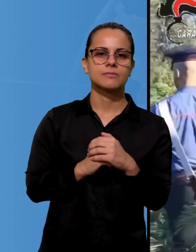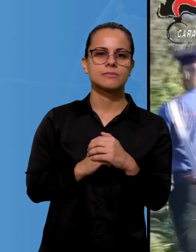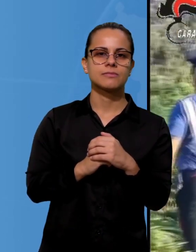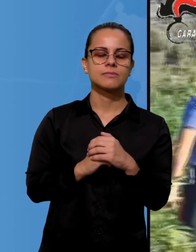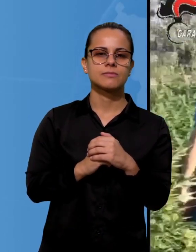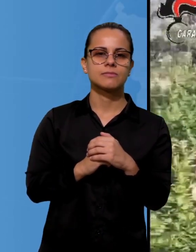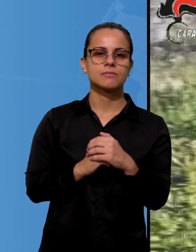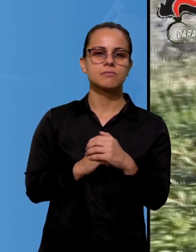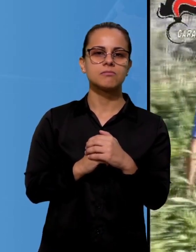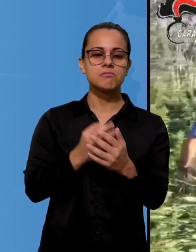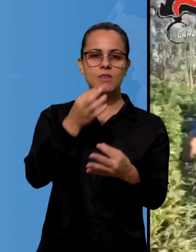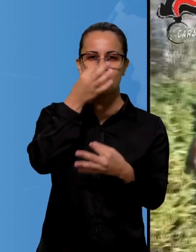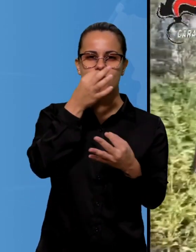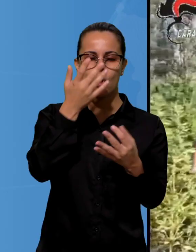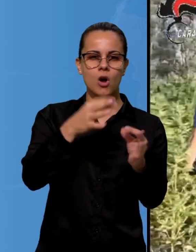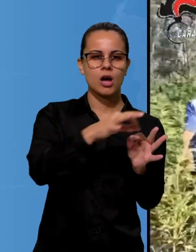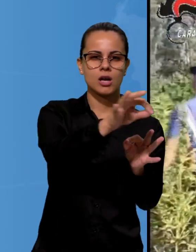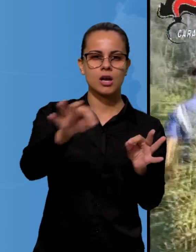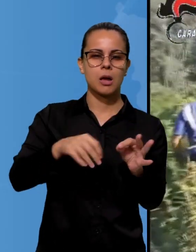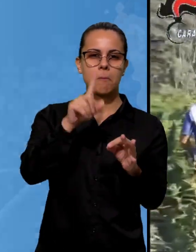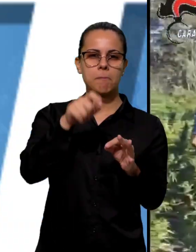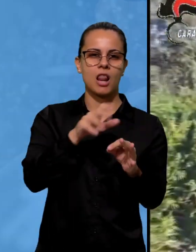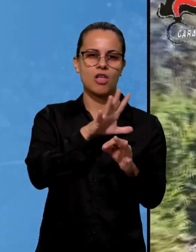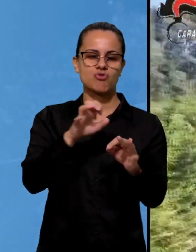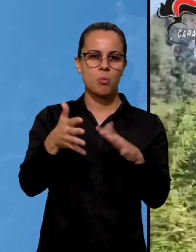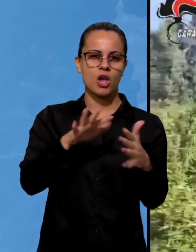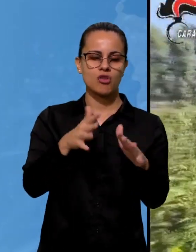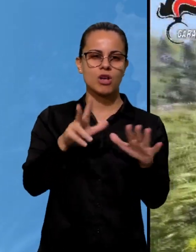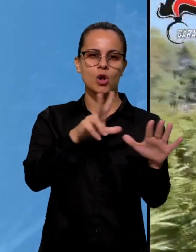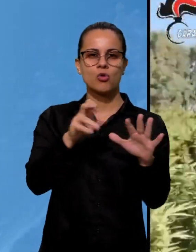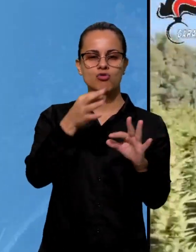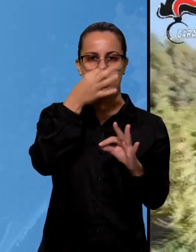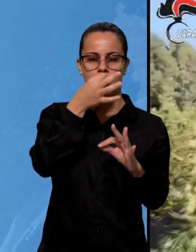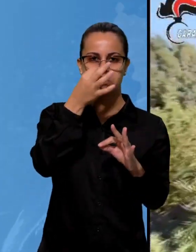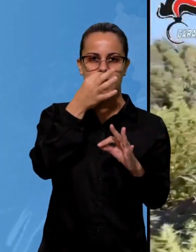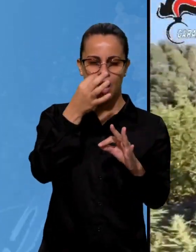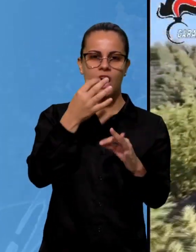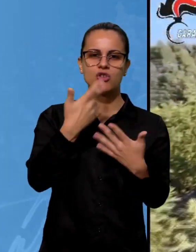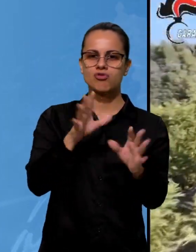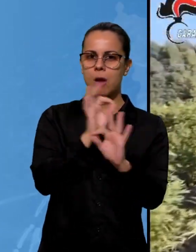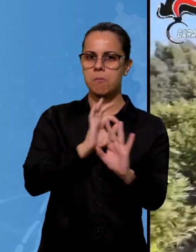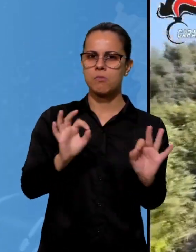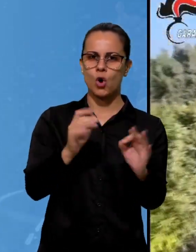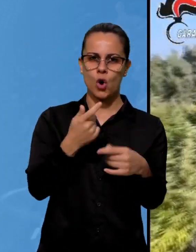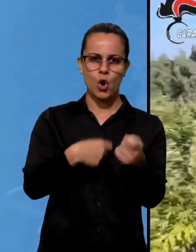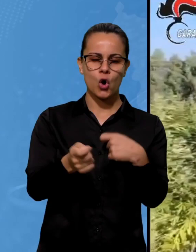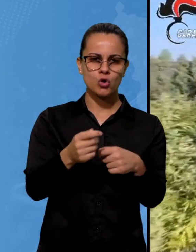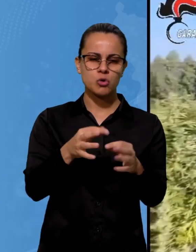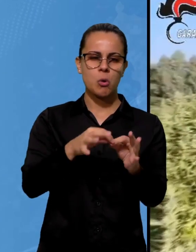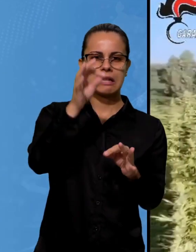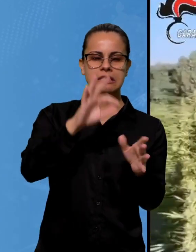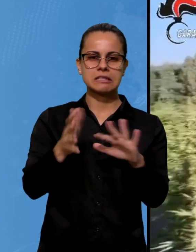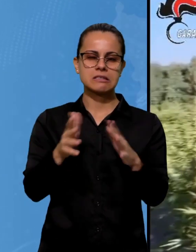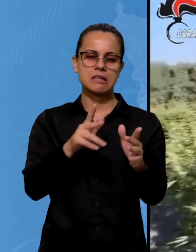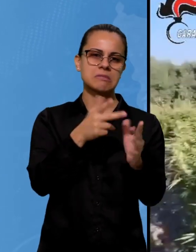Una piantagione di circa 1.500 metri quadrati, composta da quasi 800 piante con infiorescenze mature e di varia altezza, comprese tra i